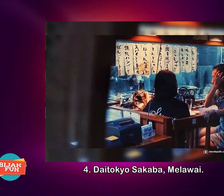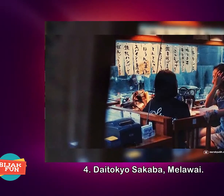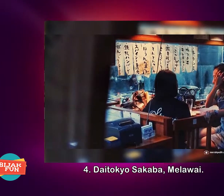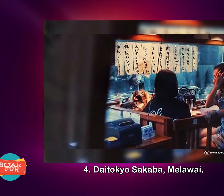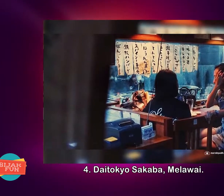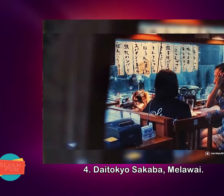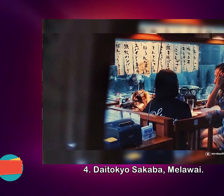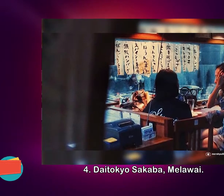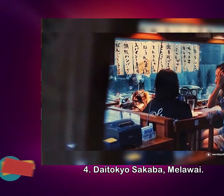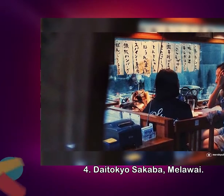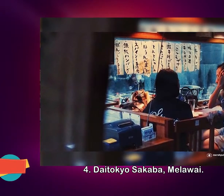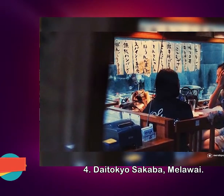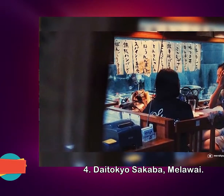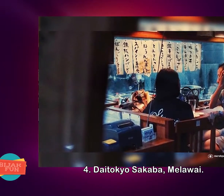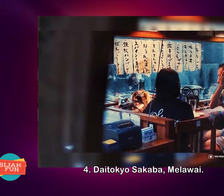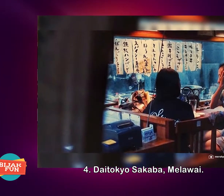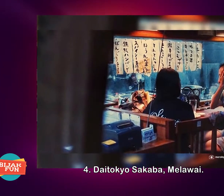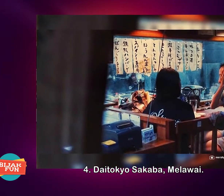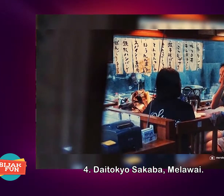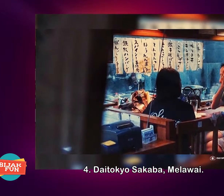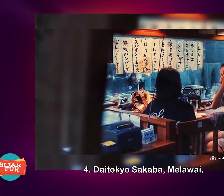4. Dai Tokyo Sakaba, Melawai.